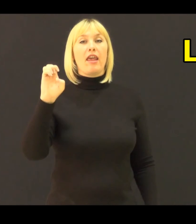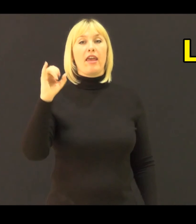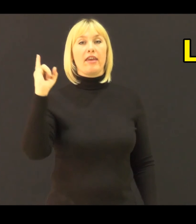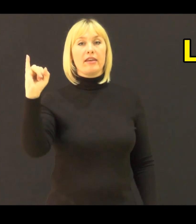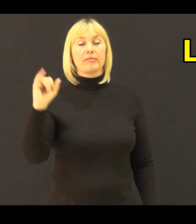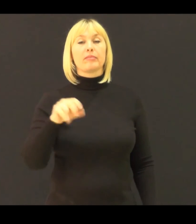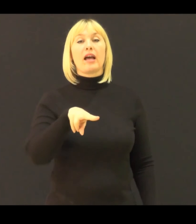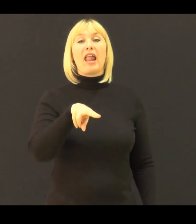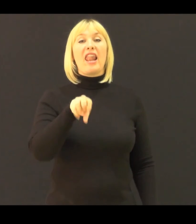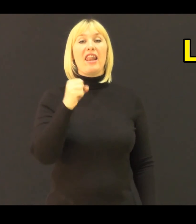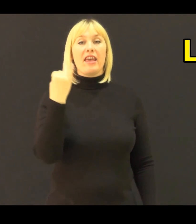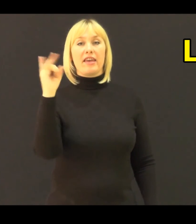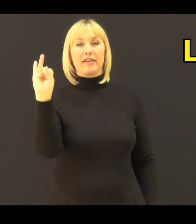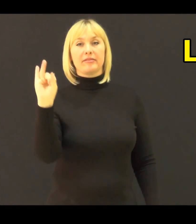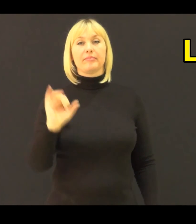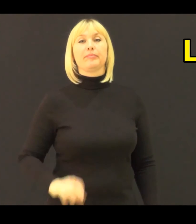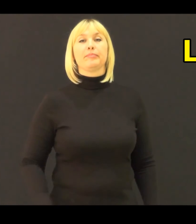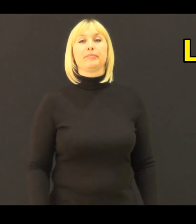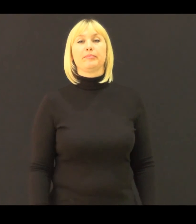Lei. Lei.